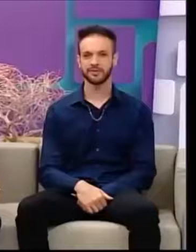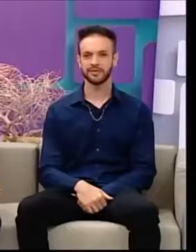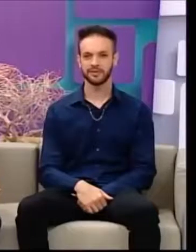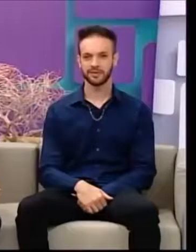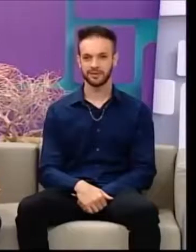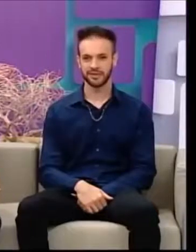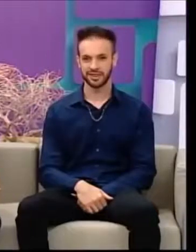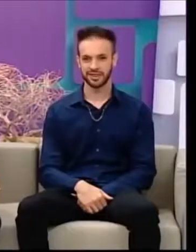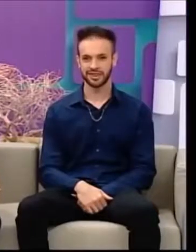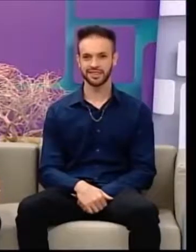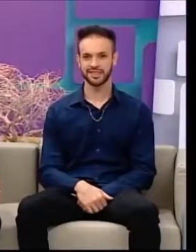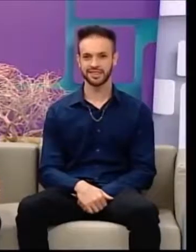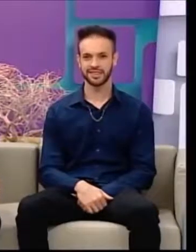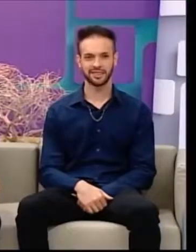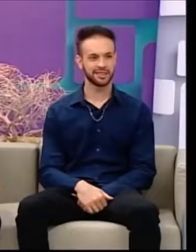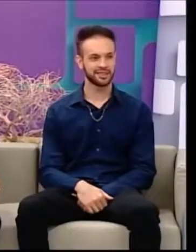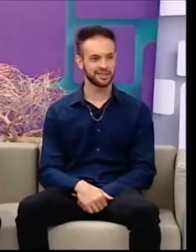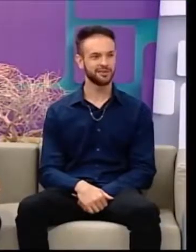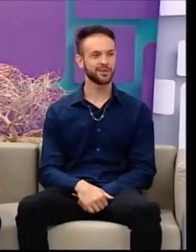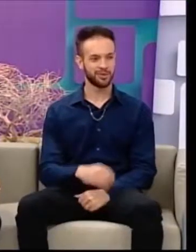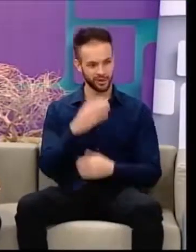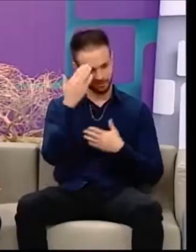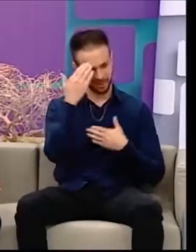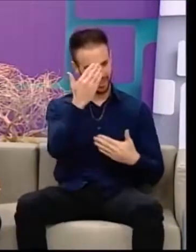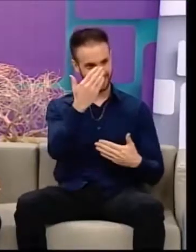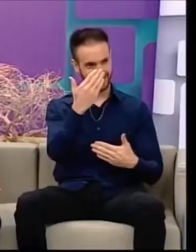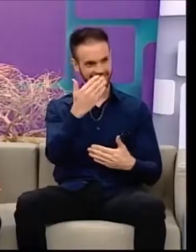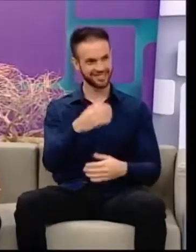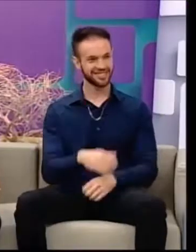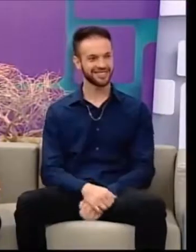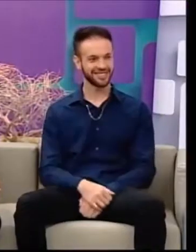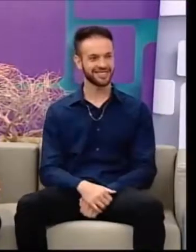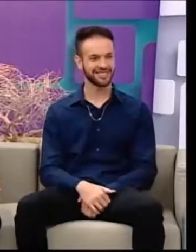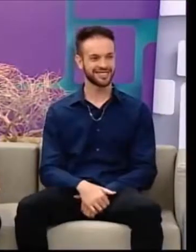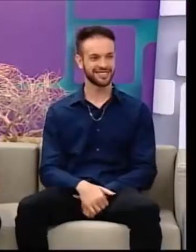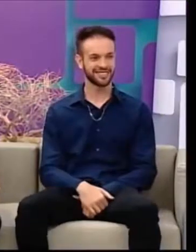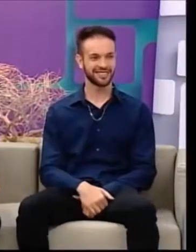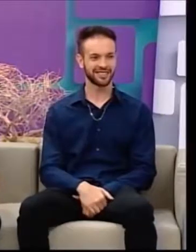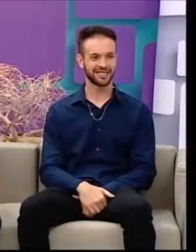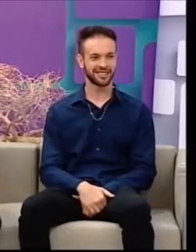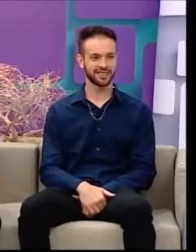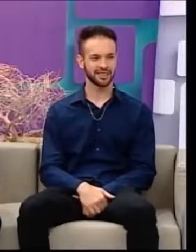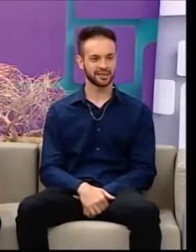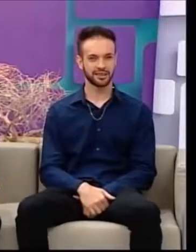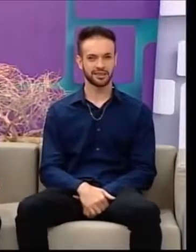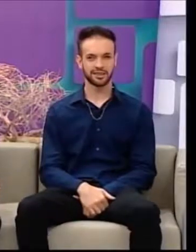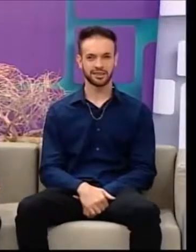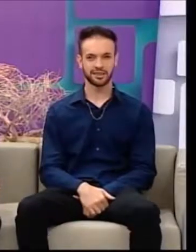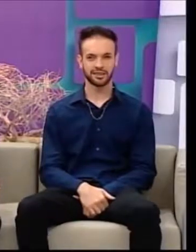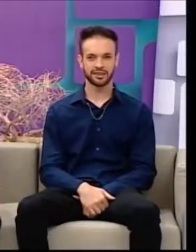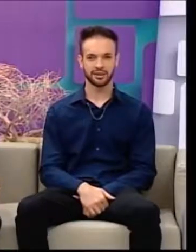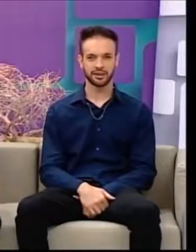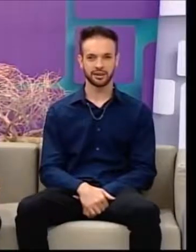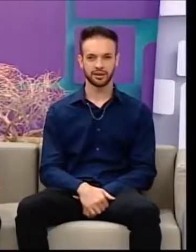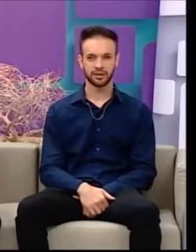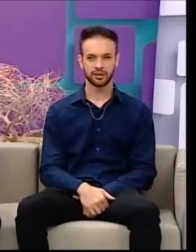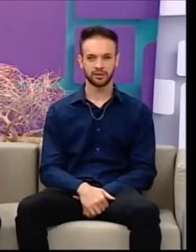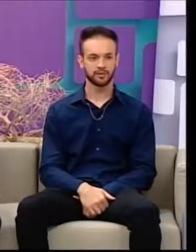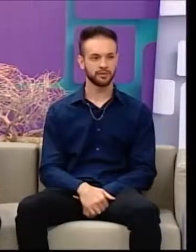muito obrigada, Obrigada a você. Helder, muito obrigada também, viu? Foi um prazer receber vocês aqui. Telefone para quem quiser entrar em contato. Mari, você dá aulas